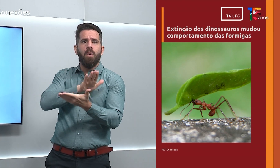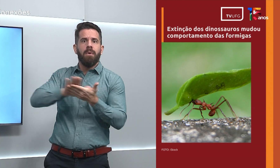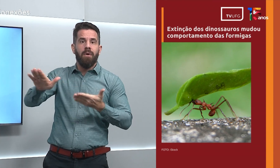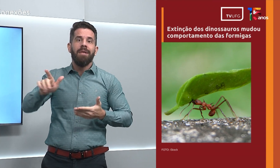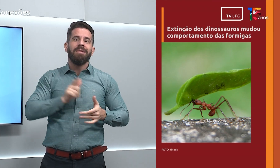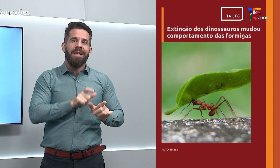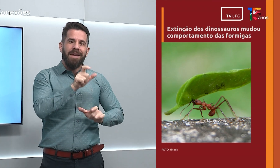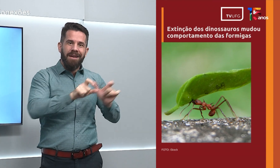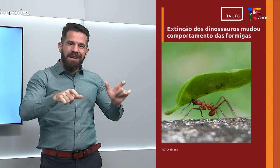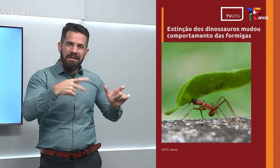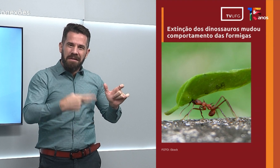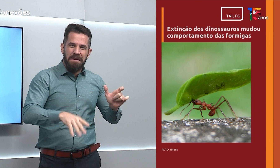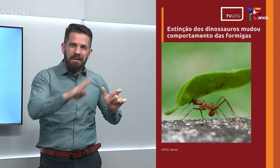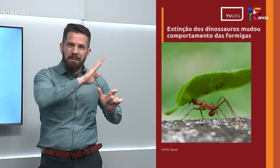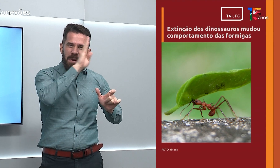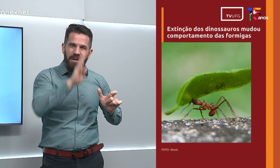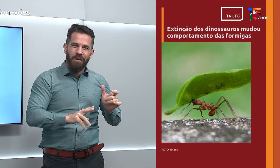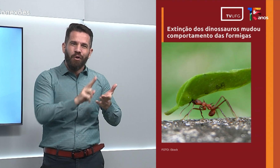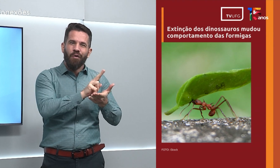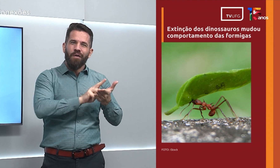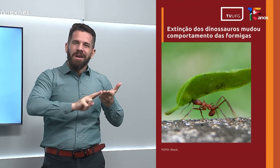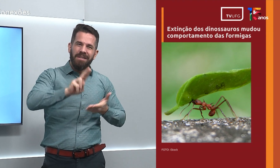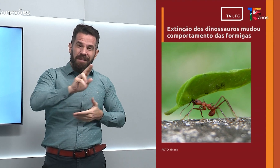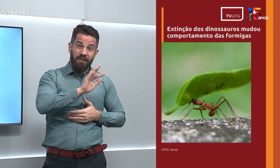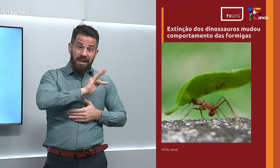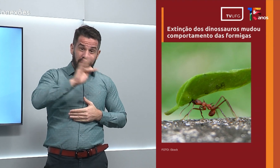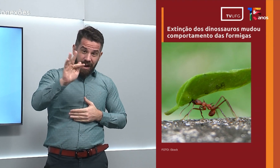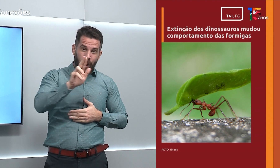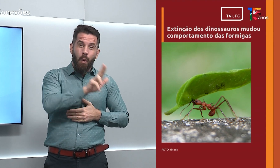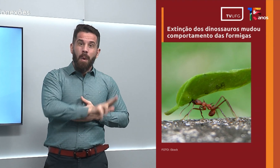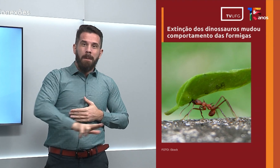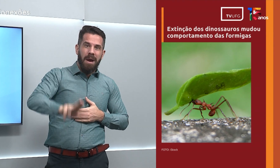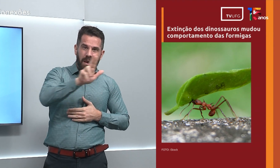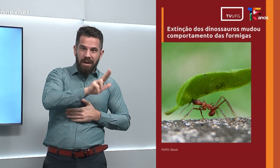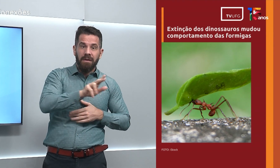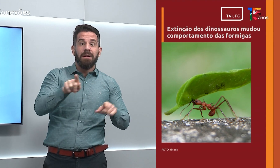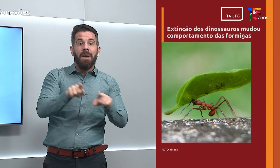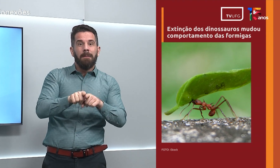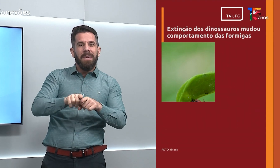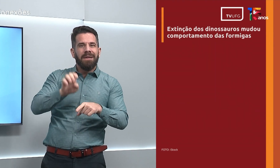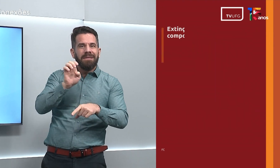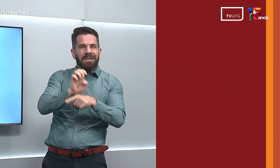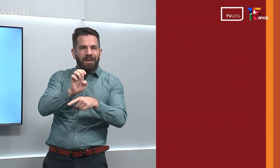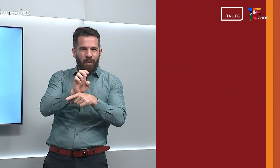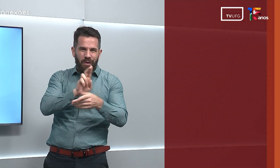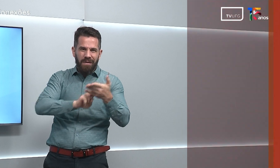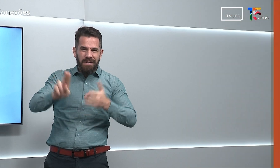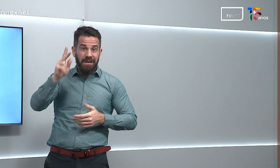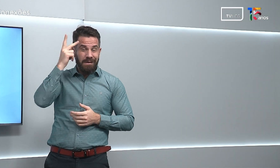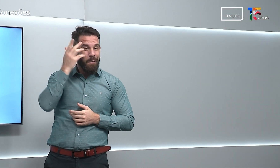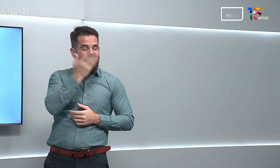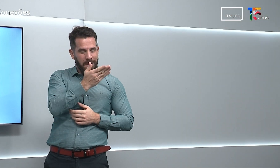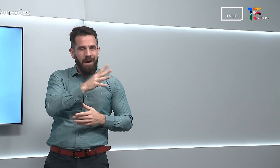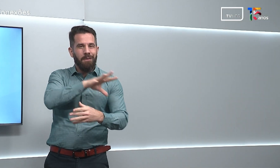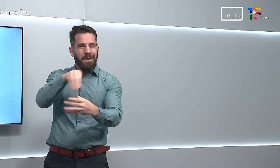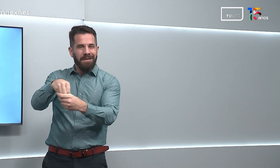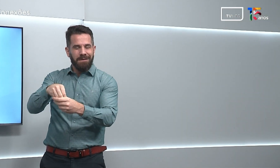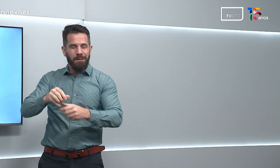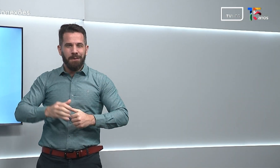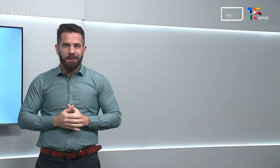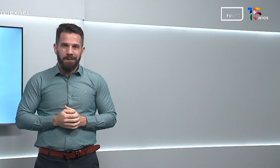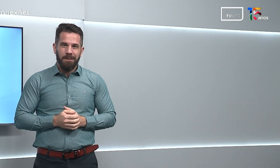céu bloqueou a luz do Sol e, por consequência, o planeta perdeu 75% de tudo que existia